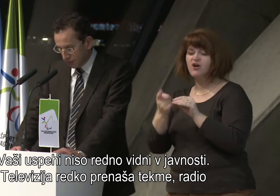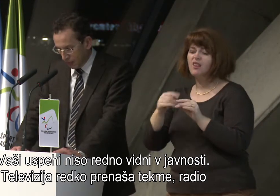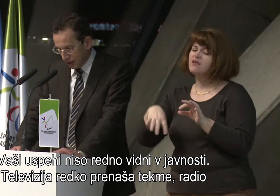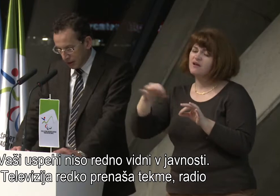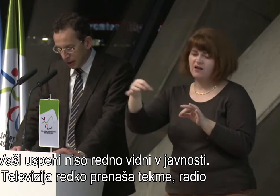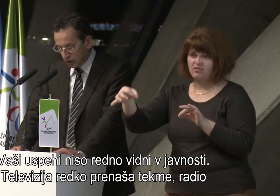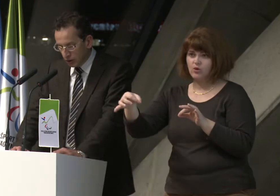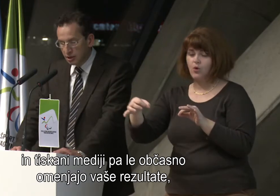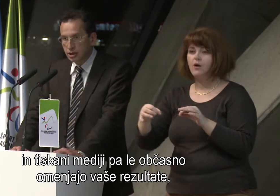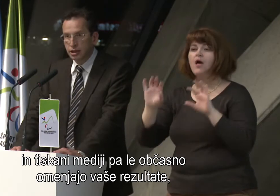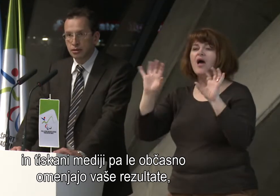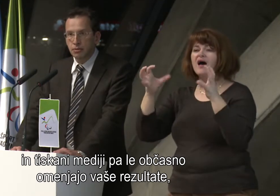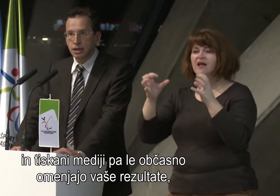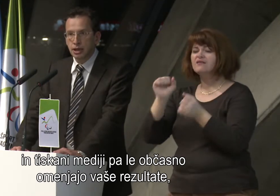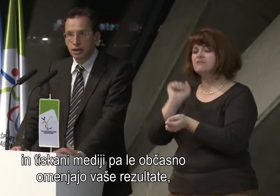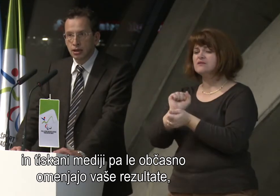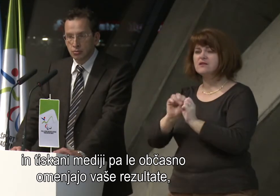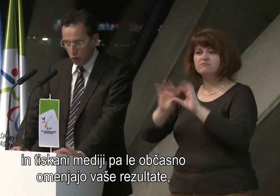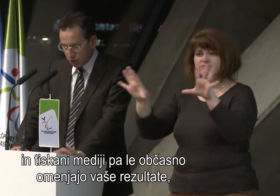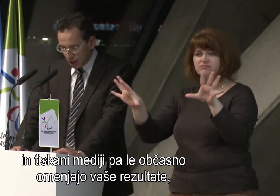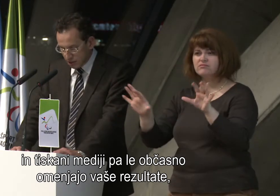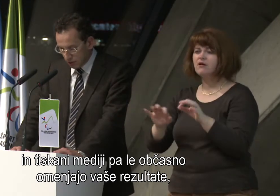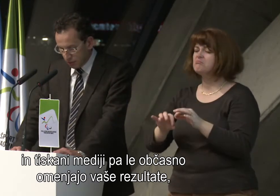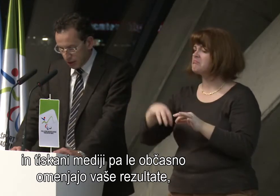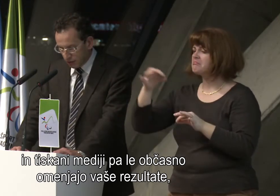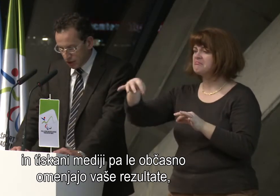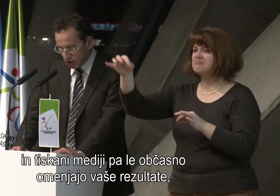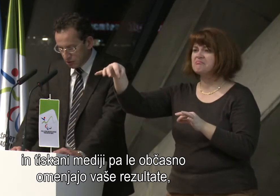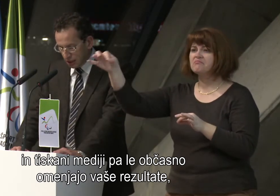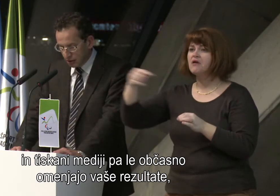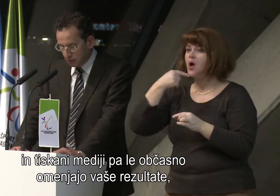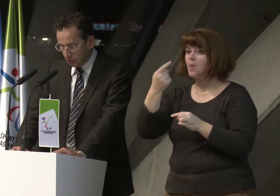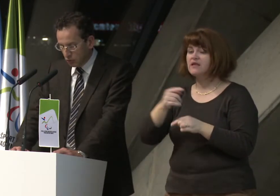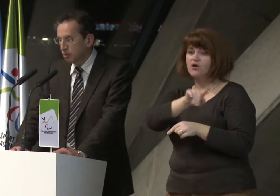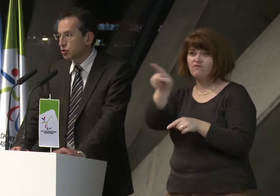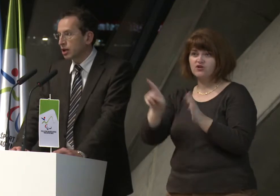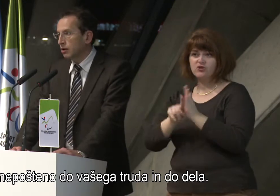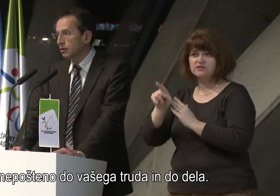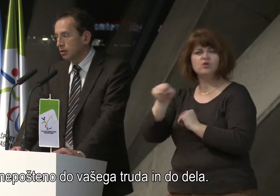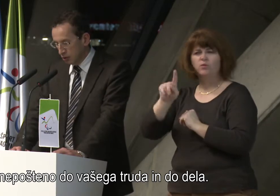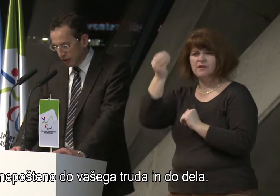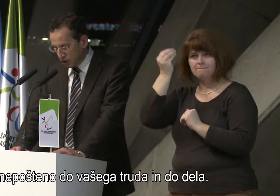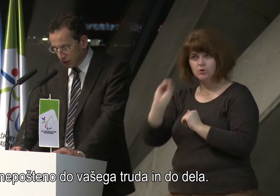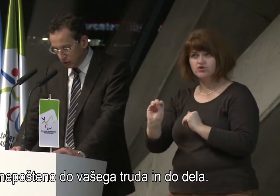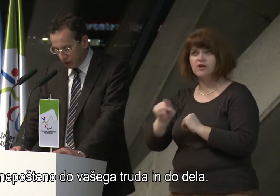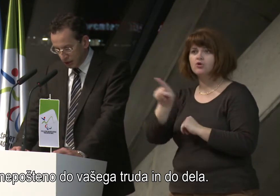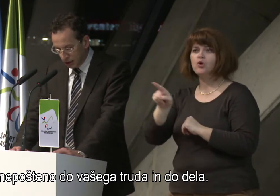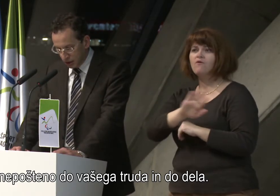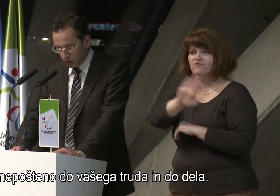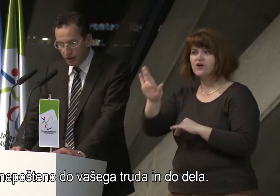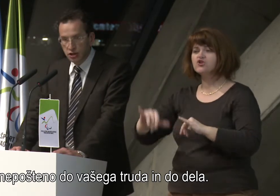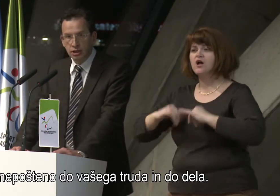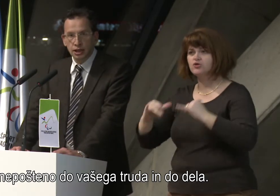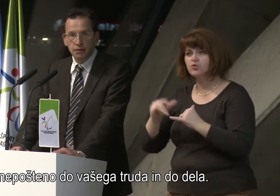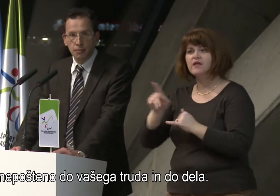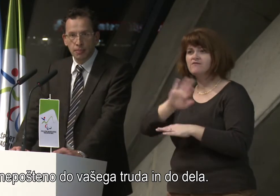redko, radio in tiskani mediji bolj občasno omenjajo vaše rezultate. To ni pošteno do vašega truda in